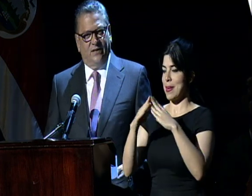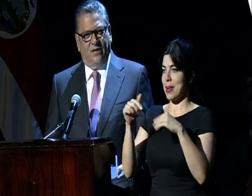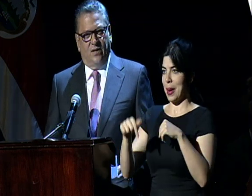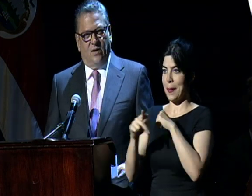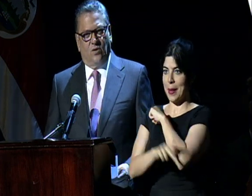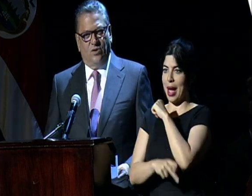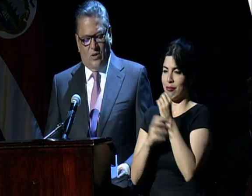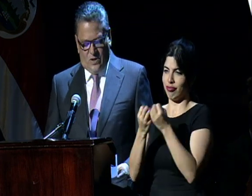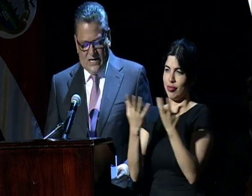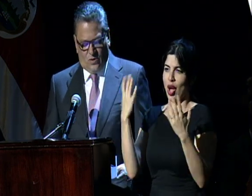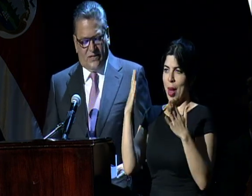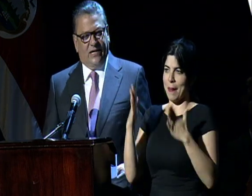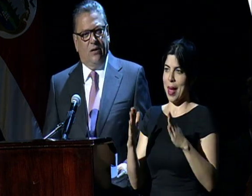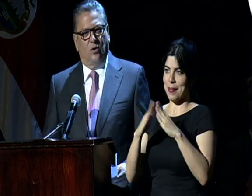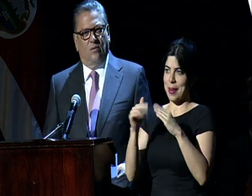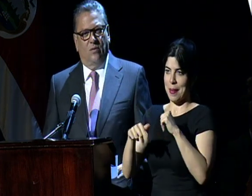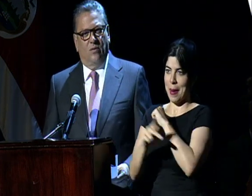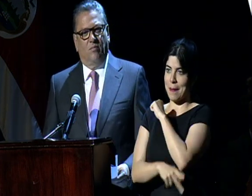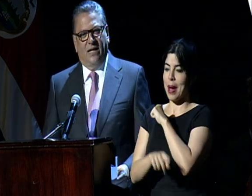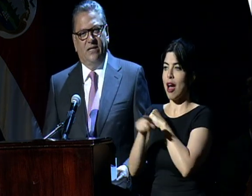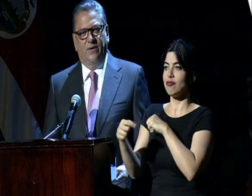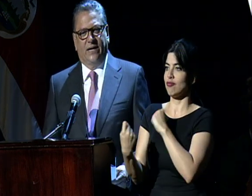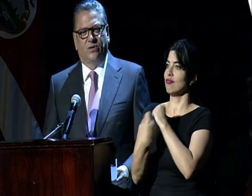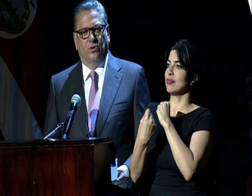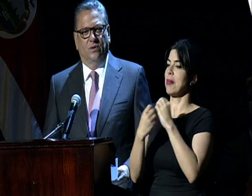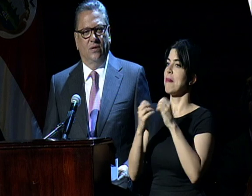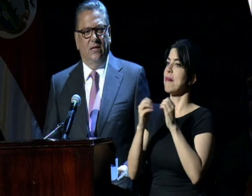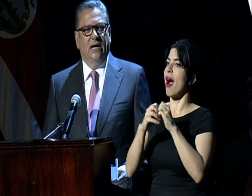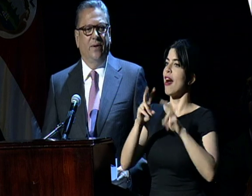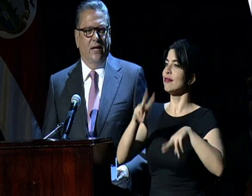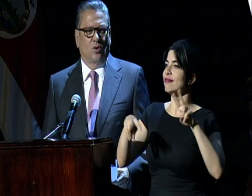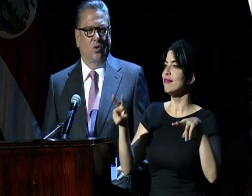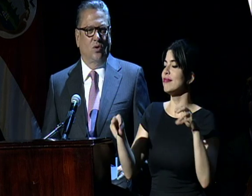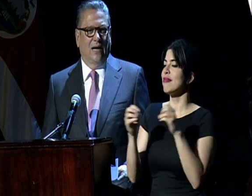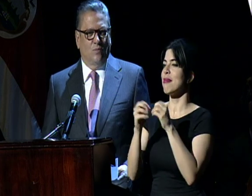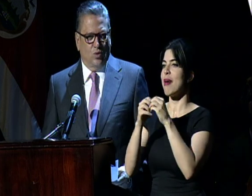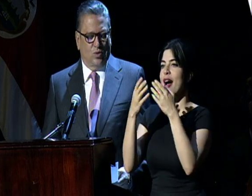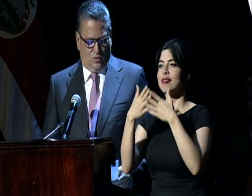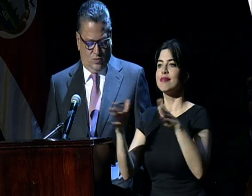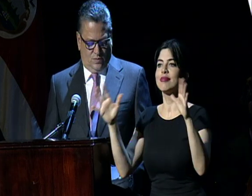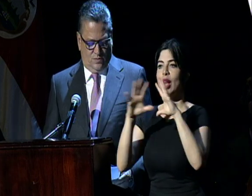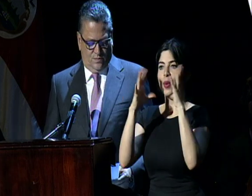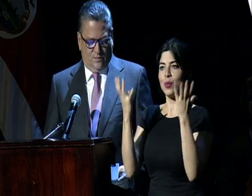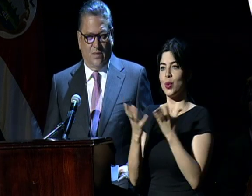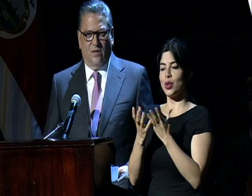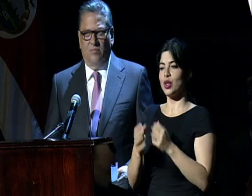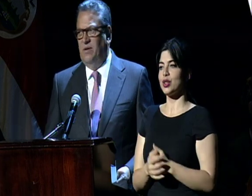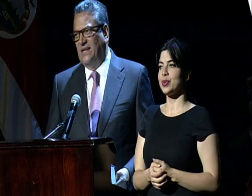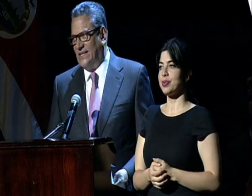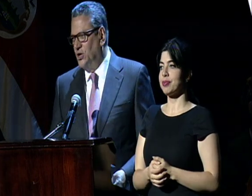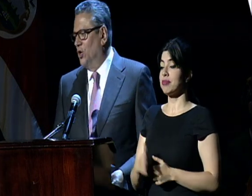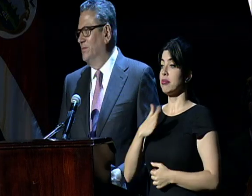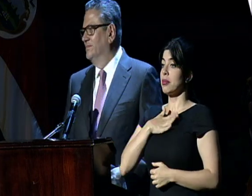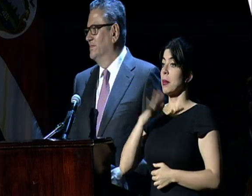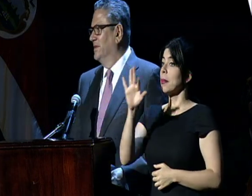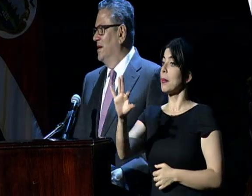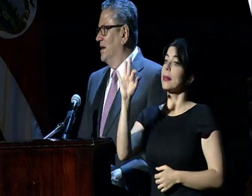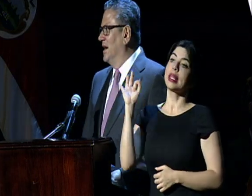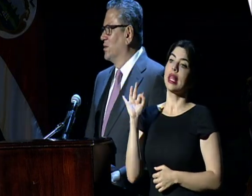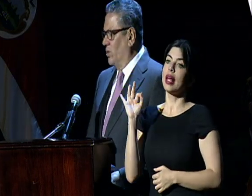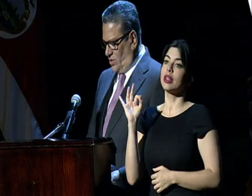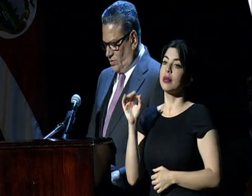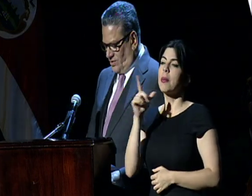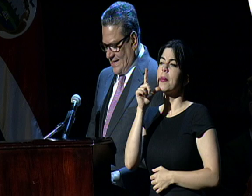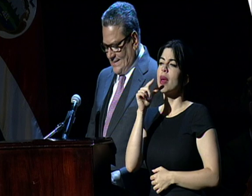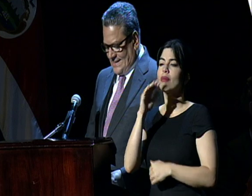país, contribuyendo a hacerlo más diverso y abierto al mundo. Mi invitación